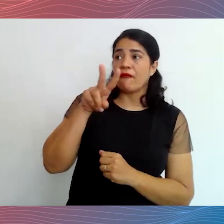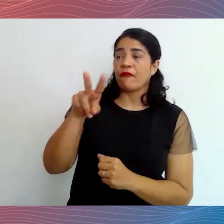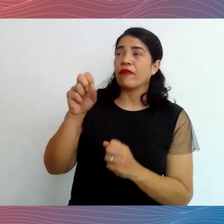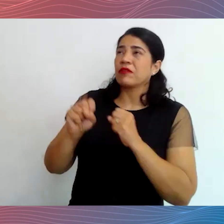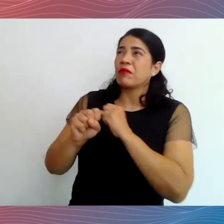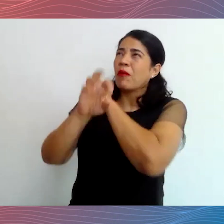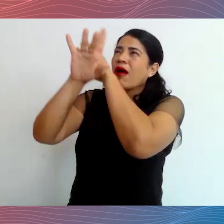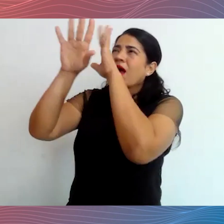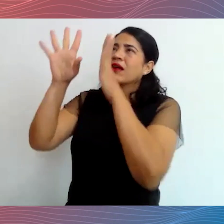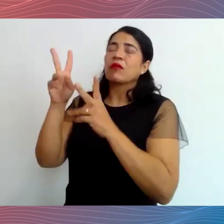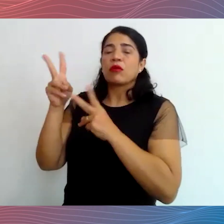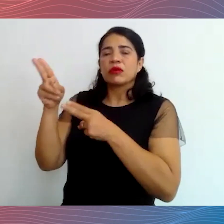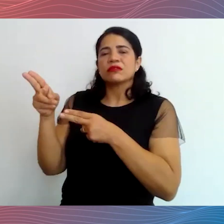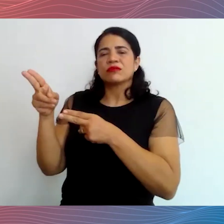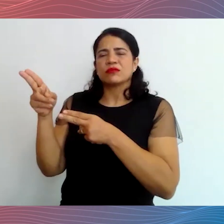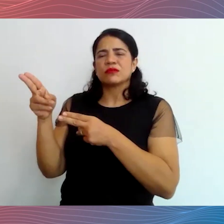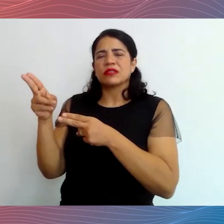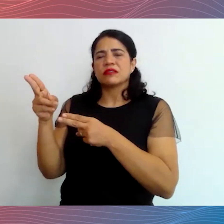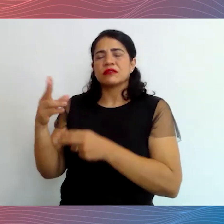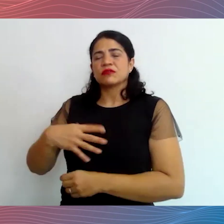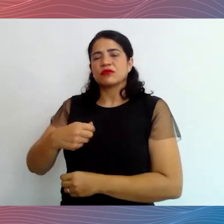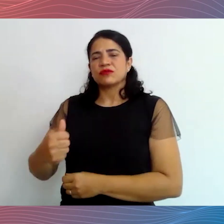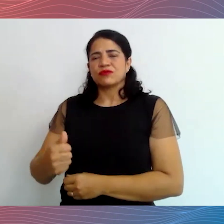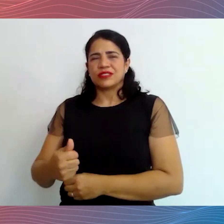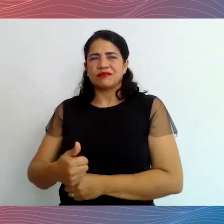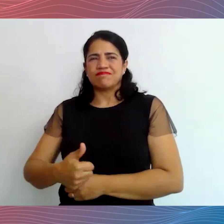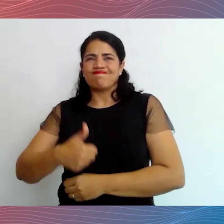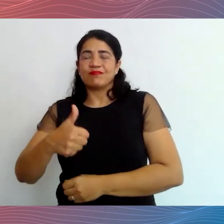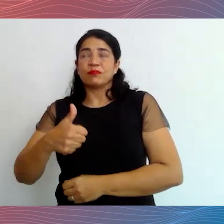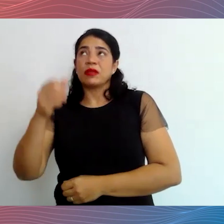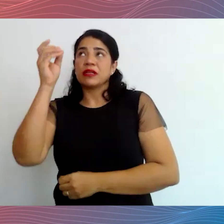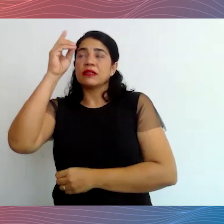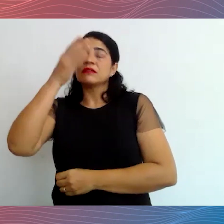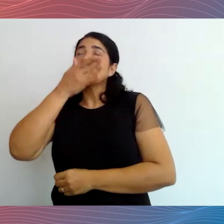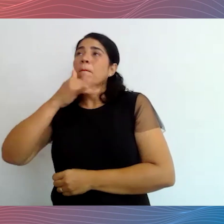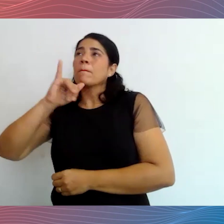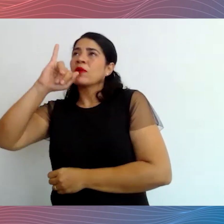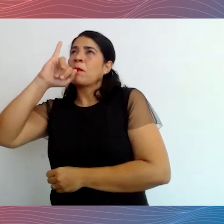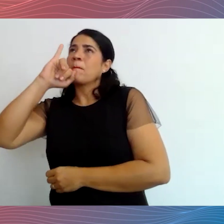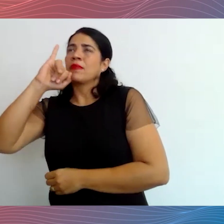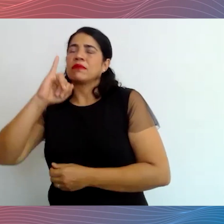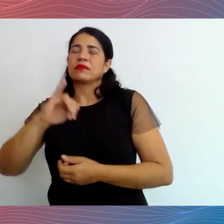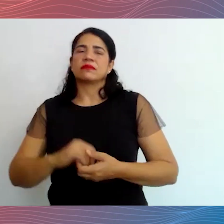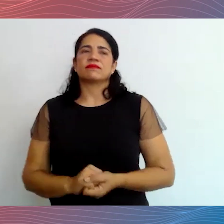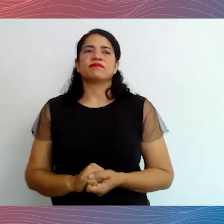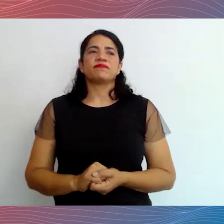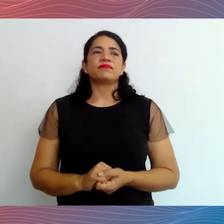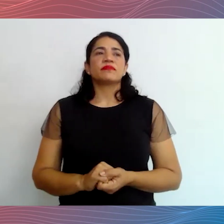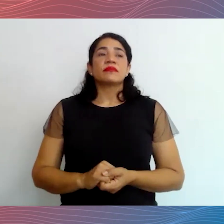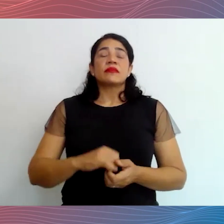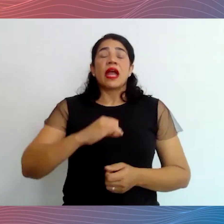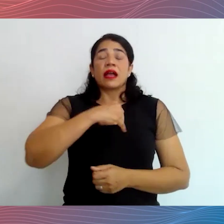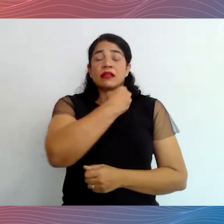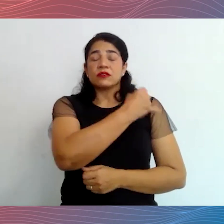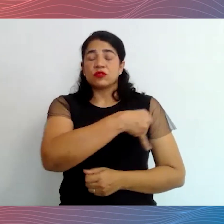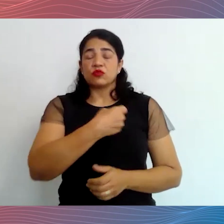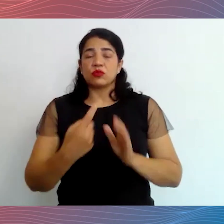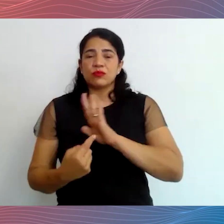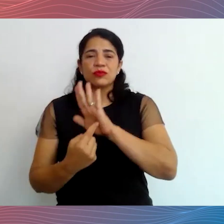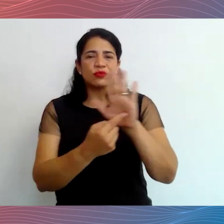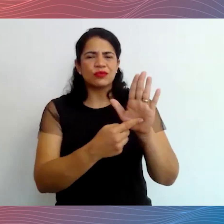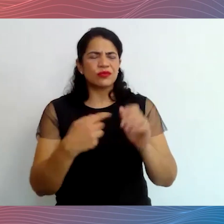João, o que nós temos visto, o que temos ouvido, vos anunciamos o que é? A palavra da